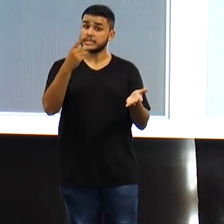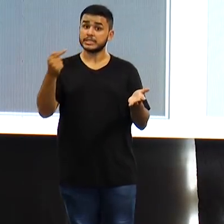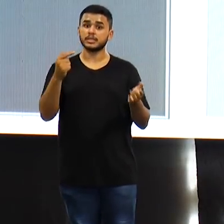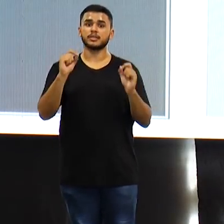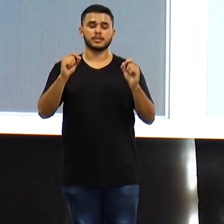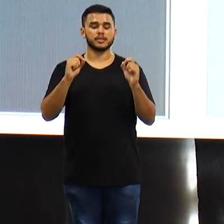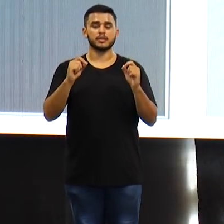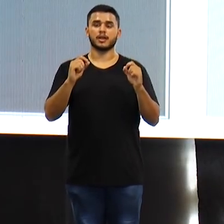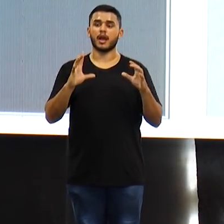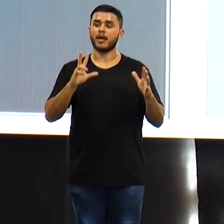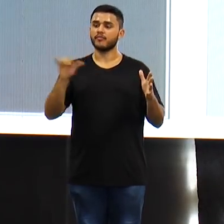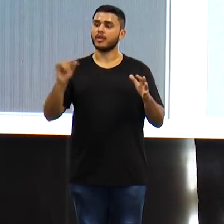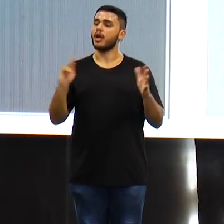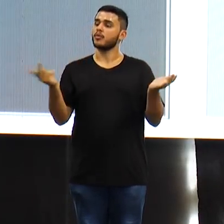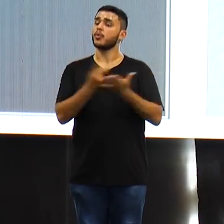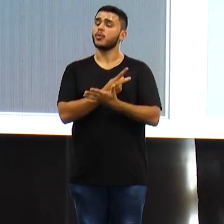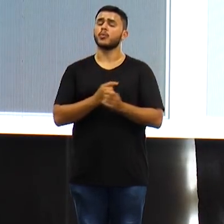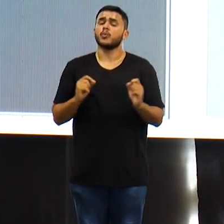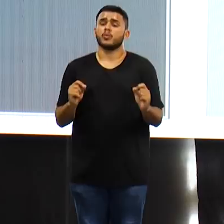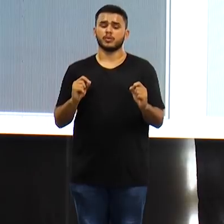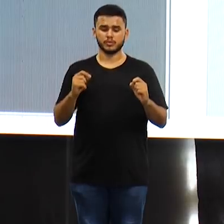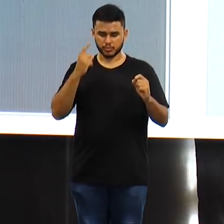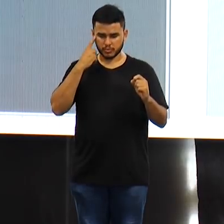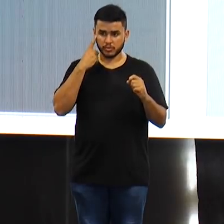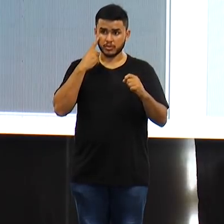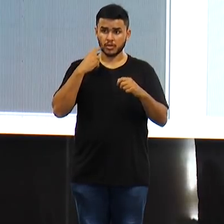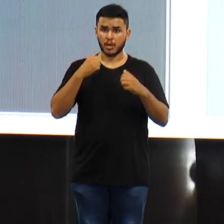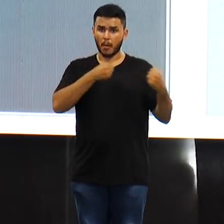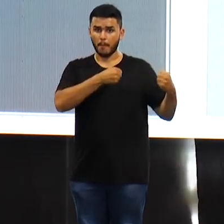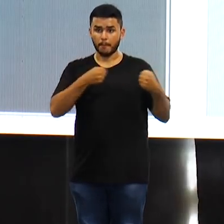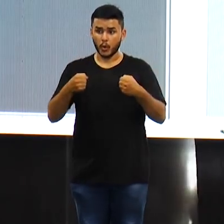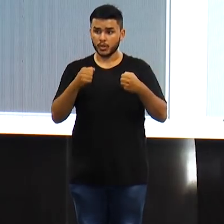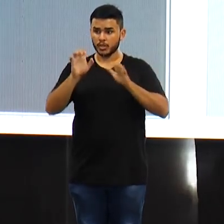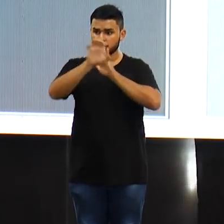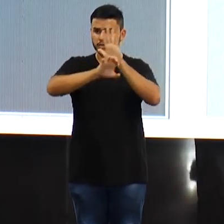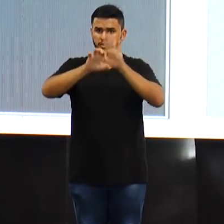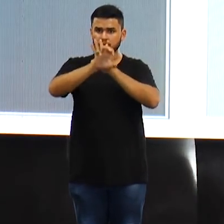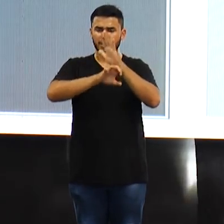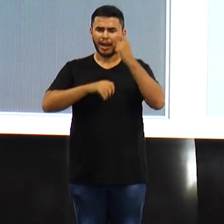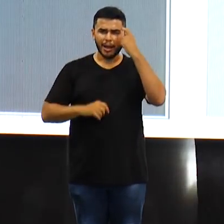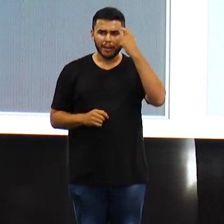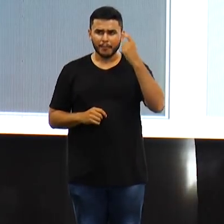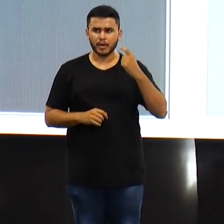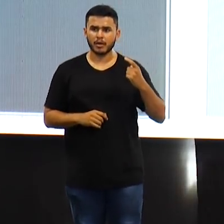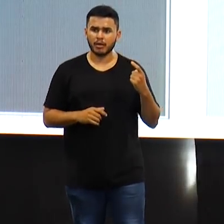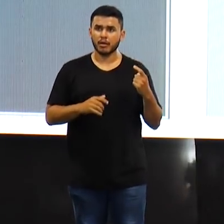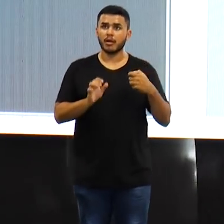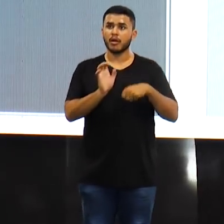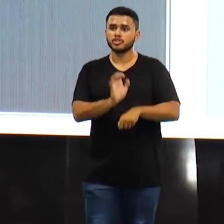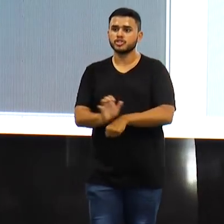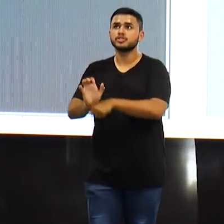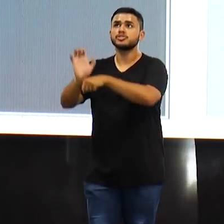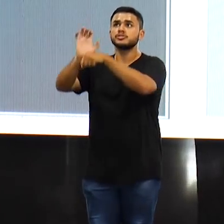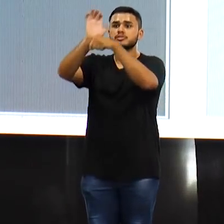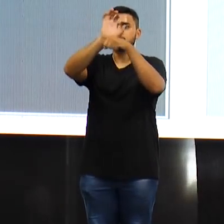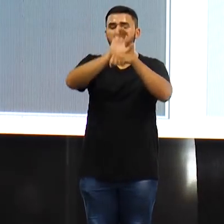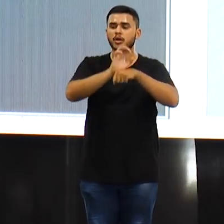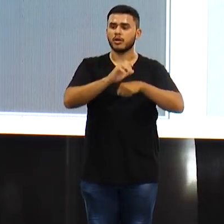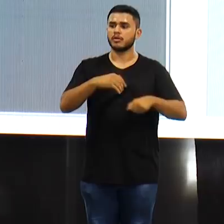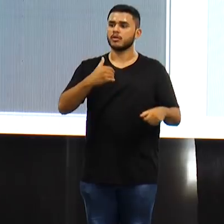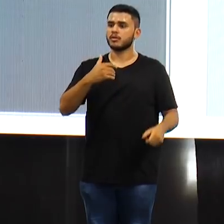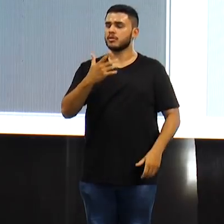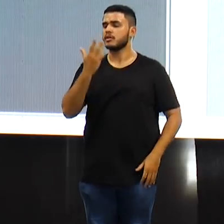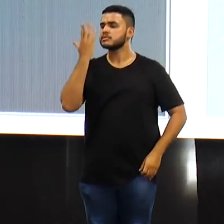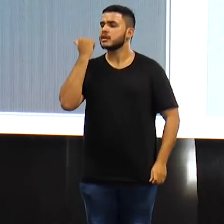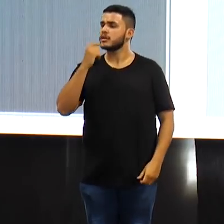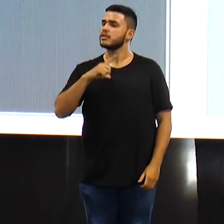o hipertrofiamento do executivo. Ué, mas o que é o hipertrofiamento do executivo?